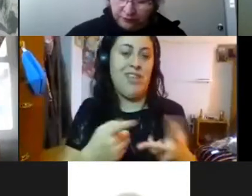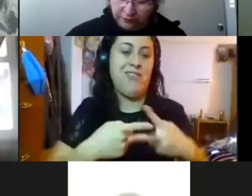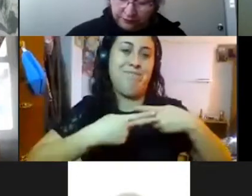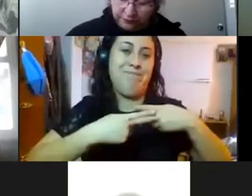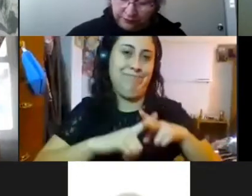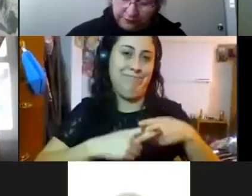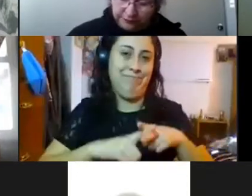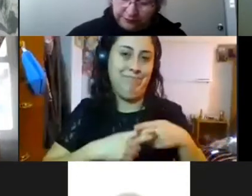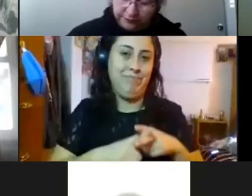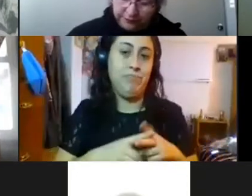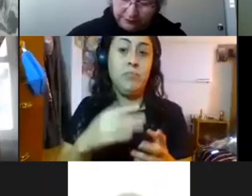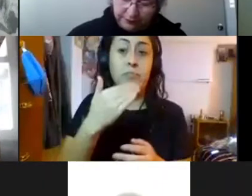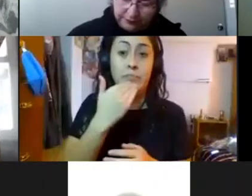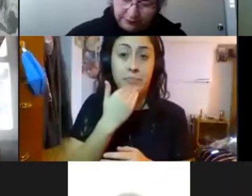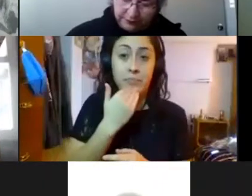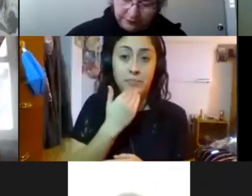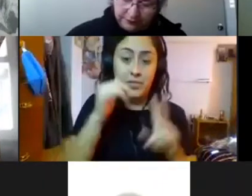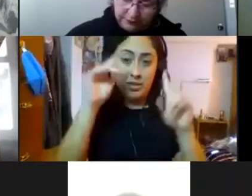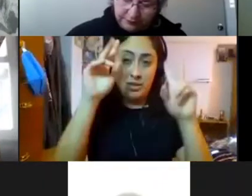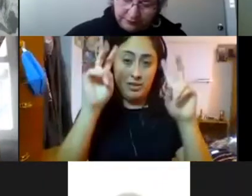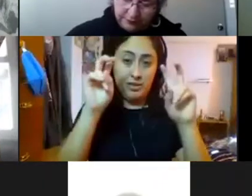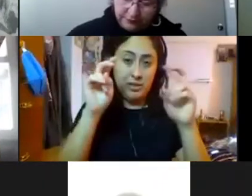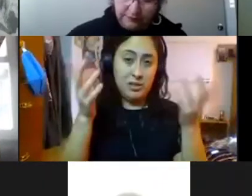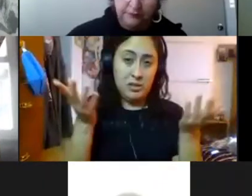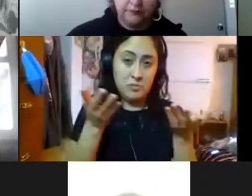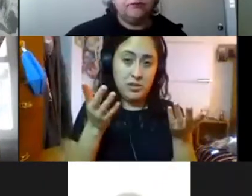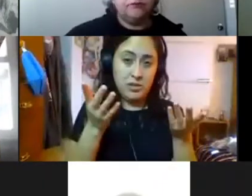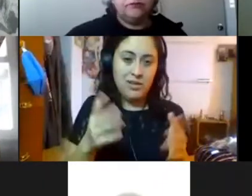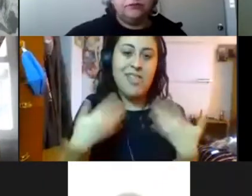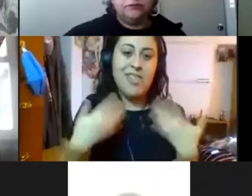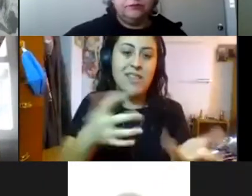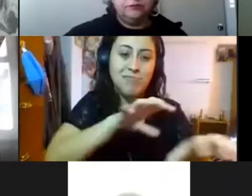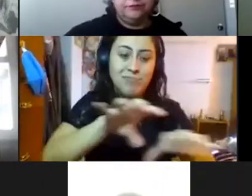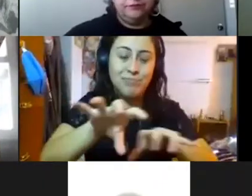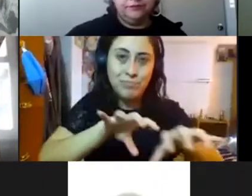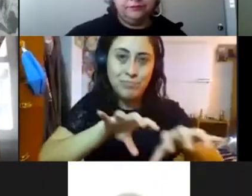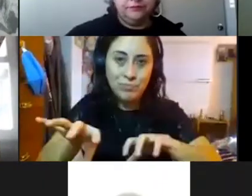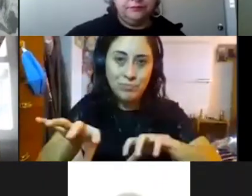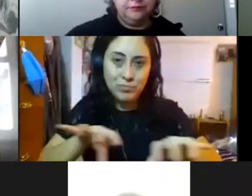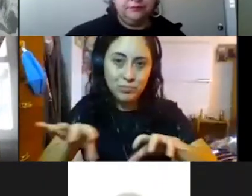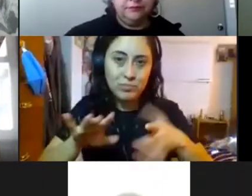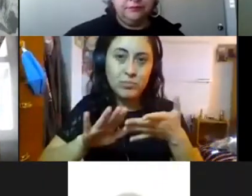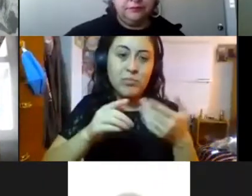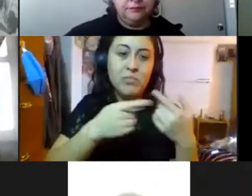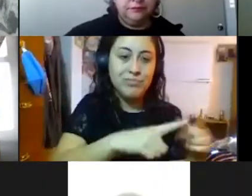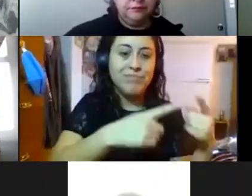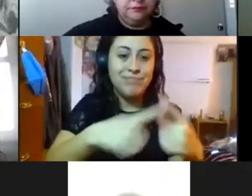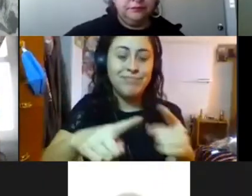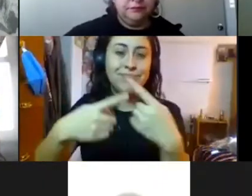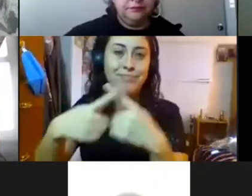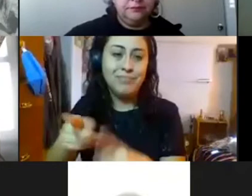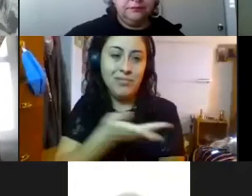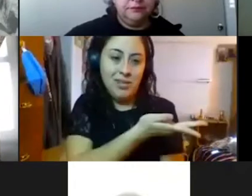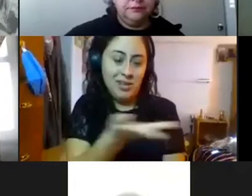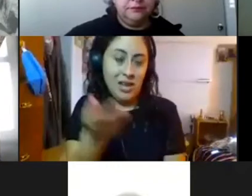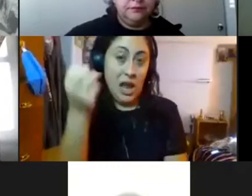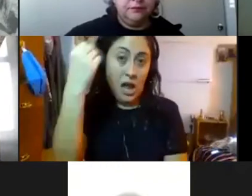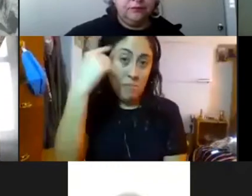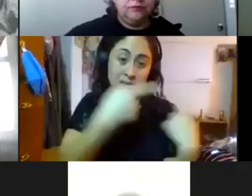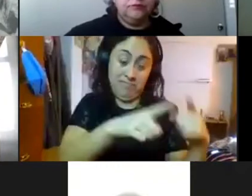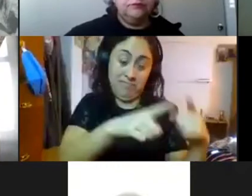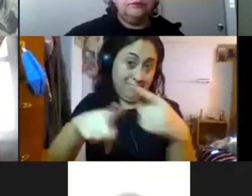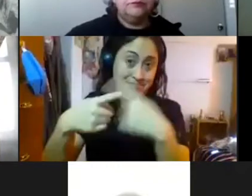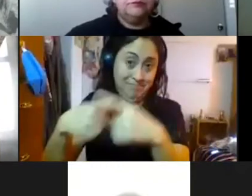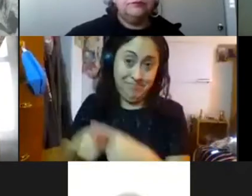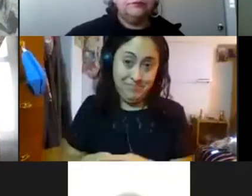Y con respecto a generar recursos, por ejemplo, de diversidad de experiencias de aprendizaje,